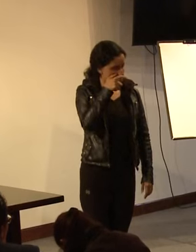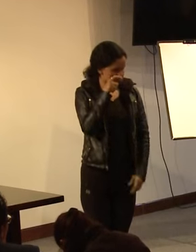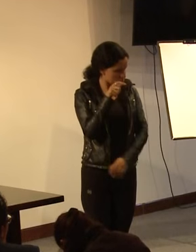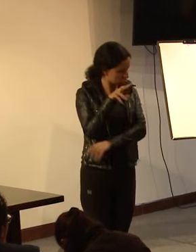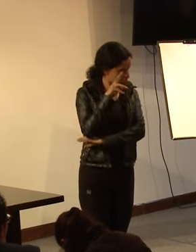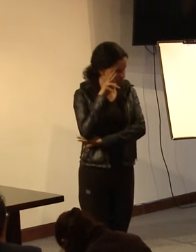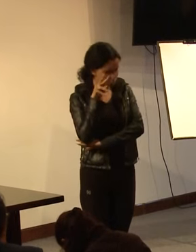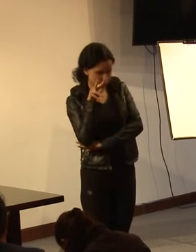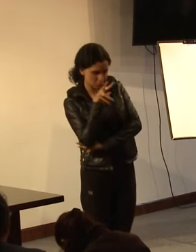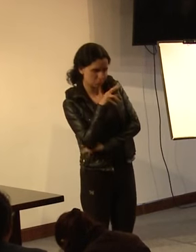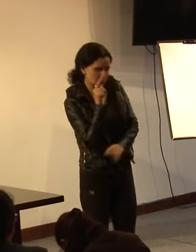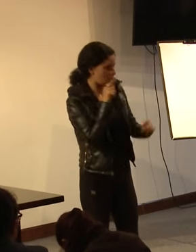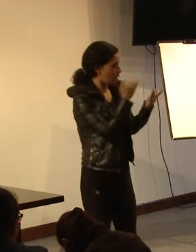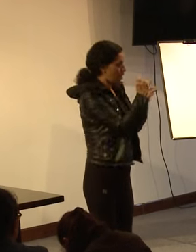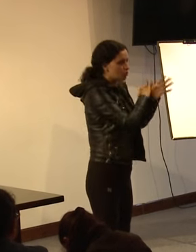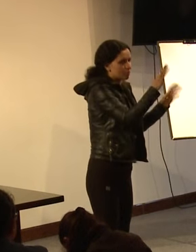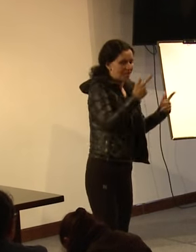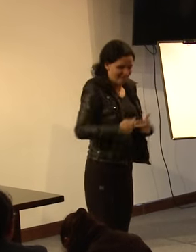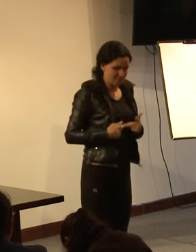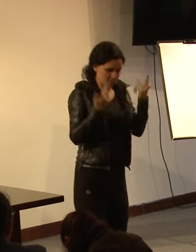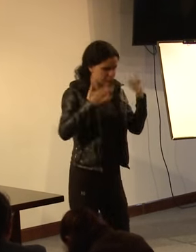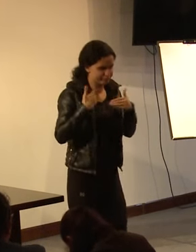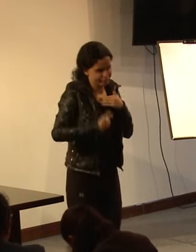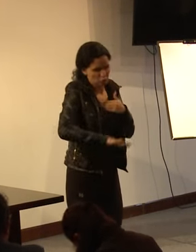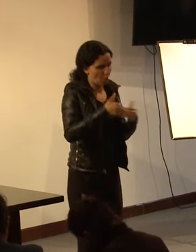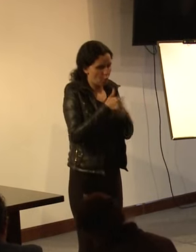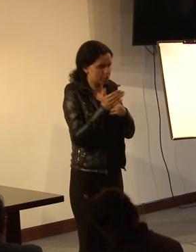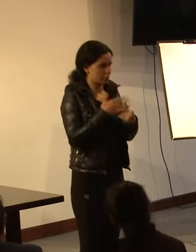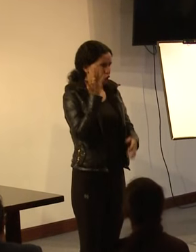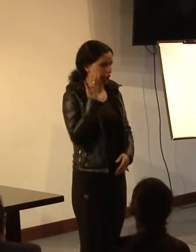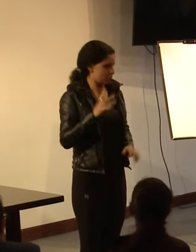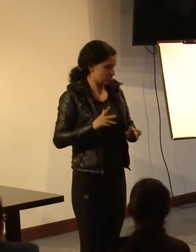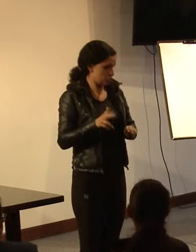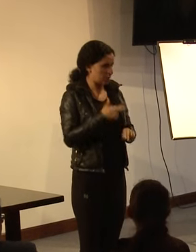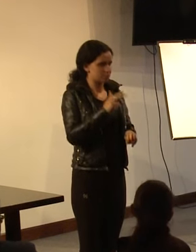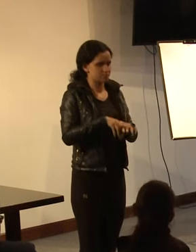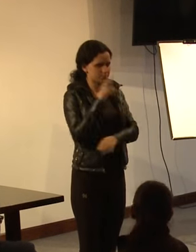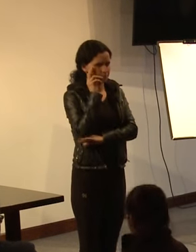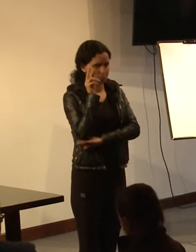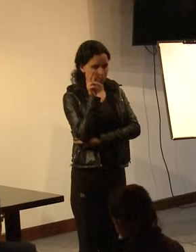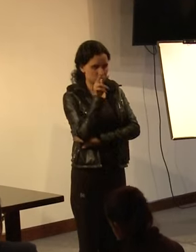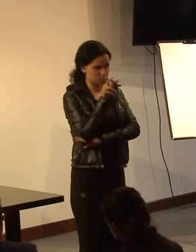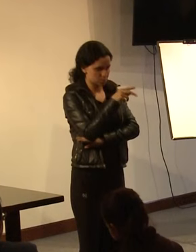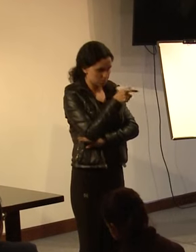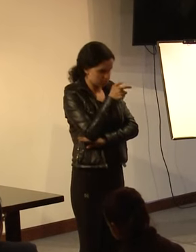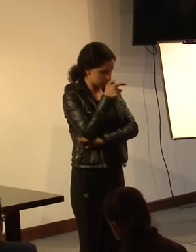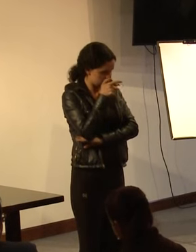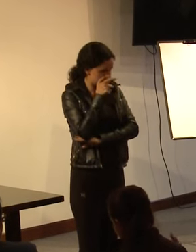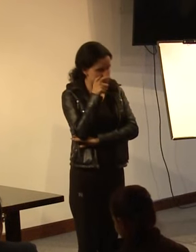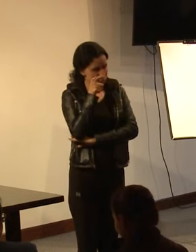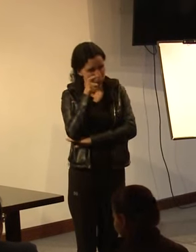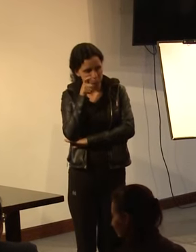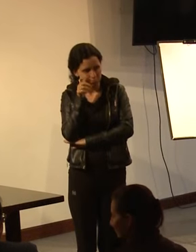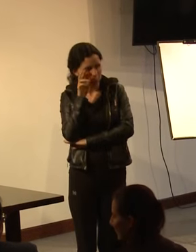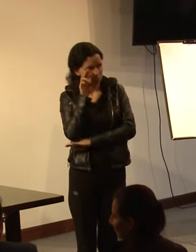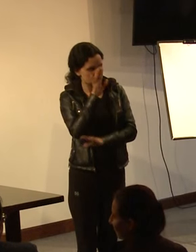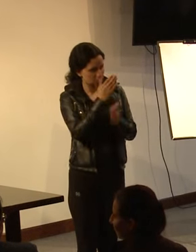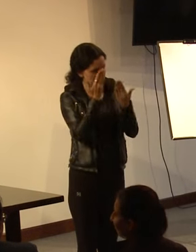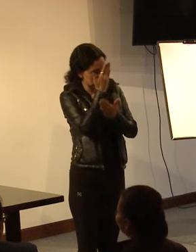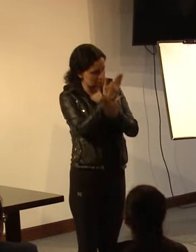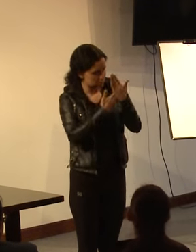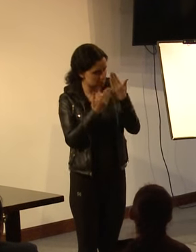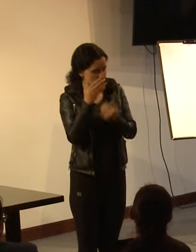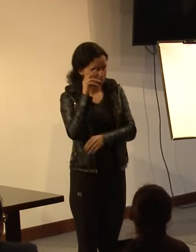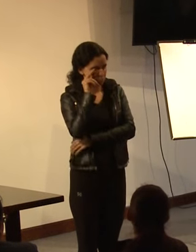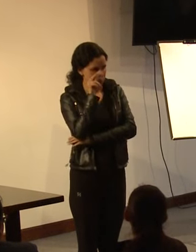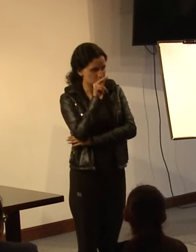en el ejercicio del dibujo, en la vida en general, a uno eso le aporta algo para su vida? O sea, si yo